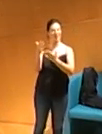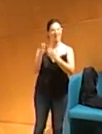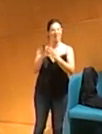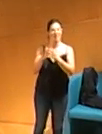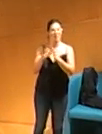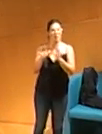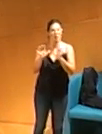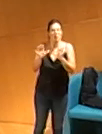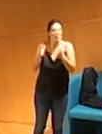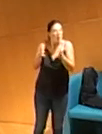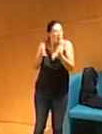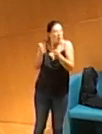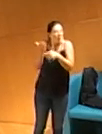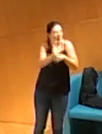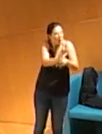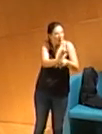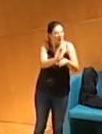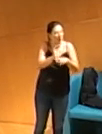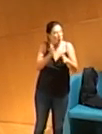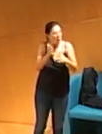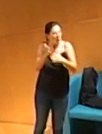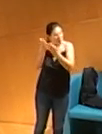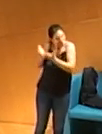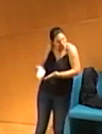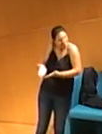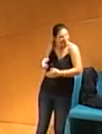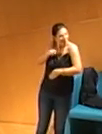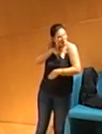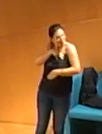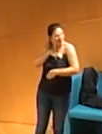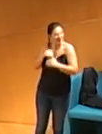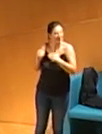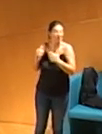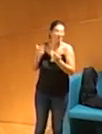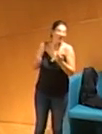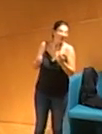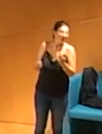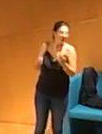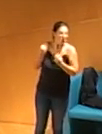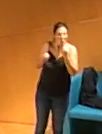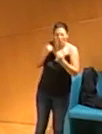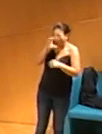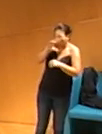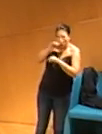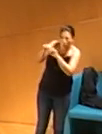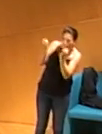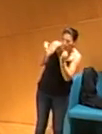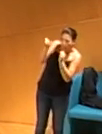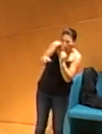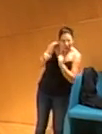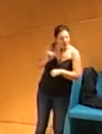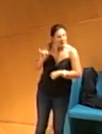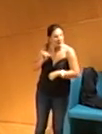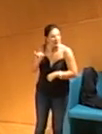comment vous les présentez, c'est-à-dire comment il faut encore être curieux de connaître ce qu'ils sont, rester toujours